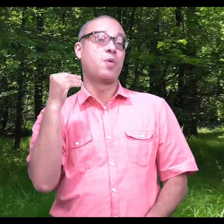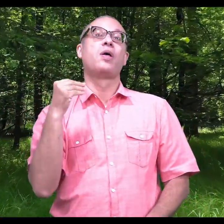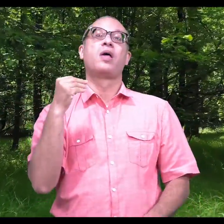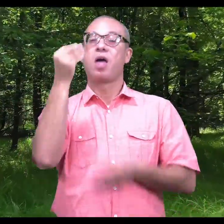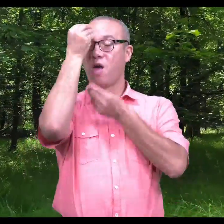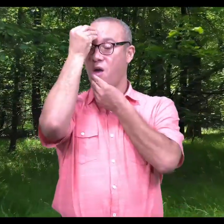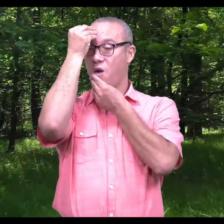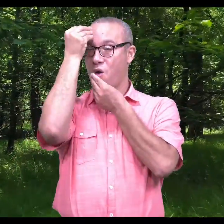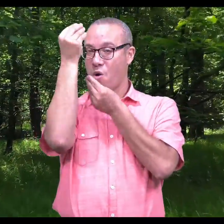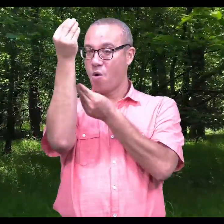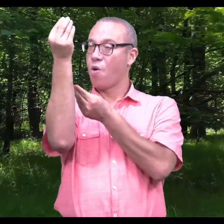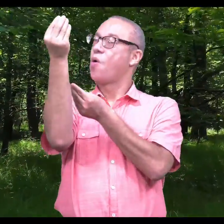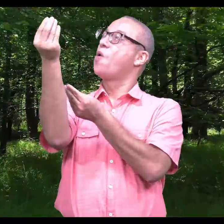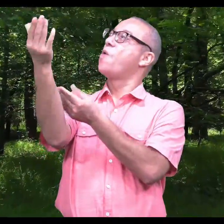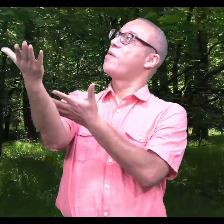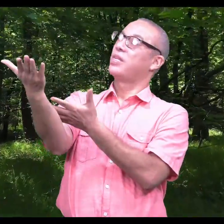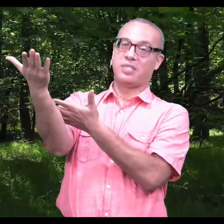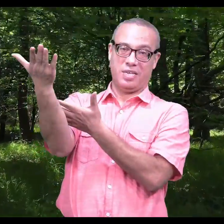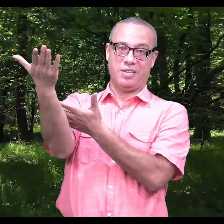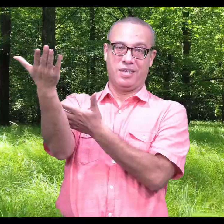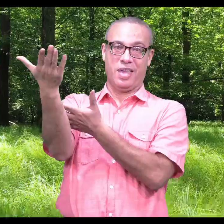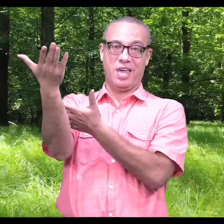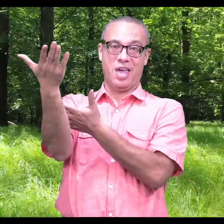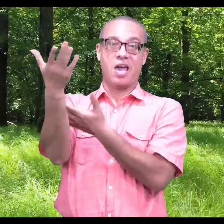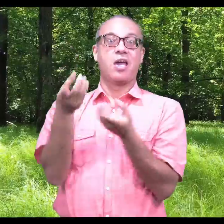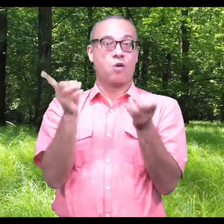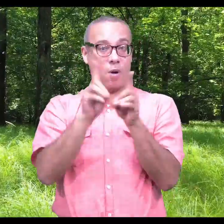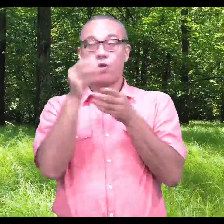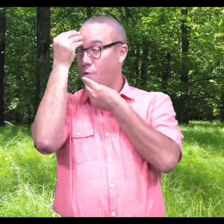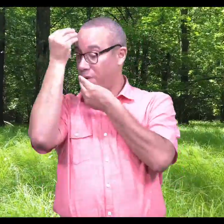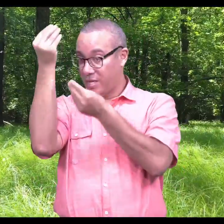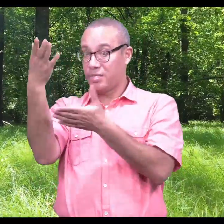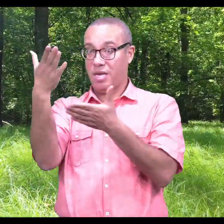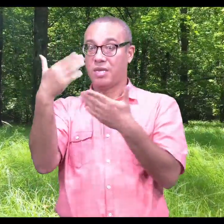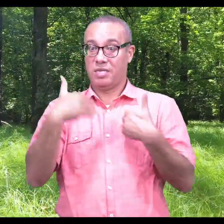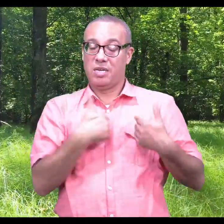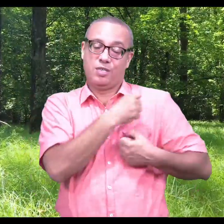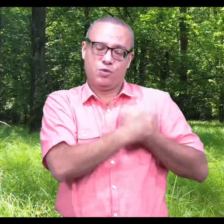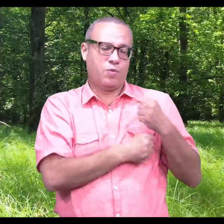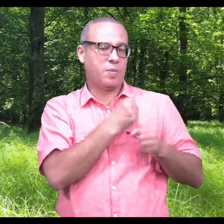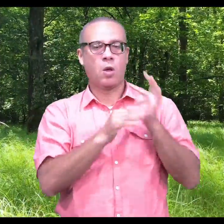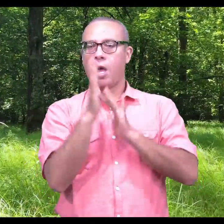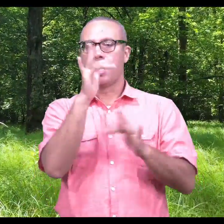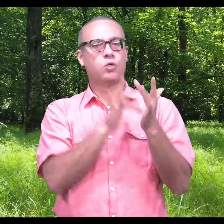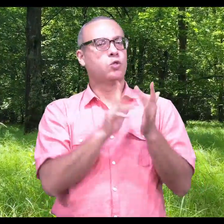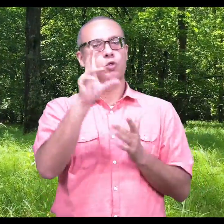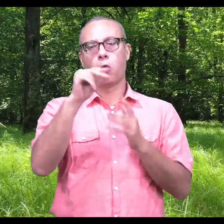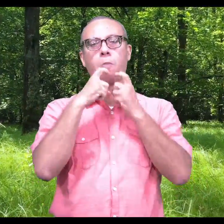es obedecer cuando obedecer implica sufrimiento. Él nunca pecó, pero fue por medio del sufrimiento